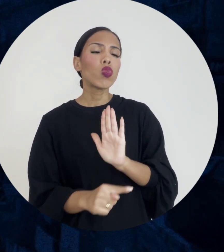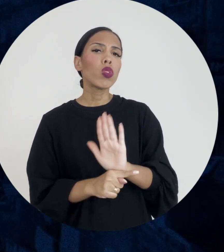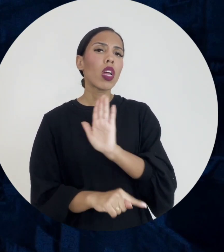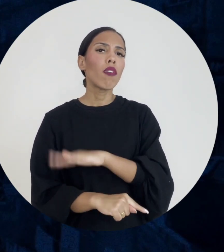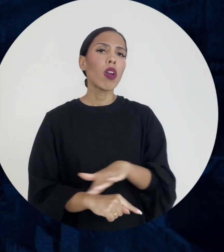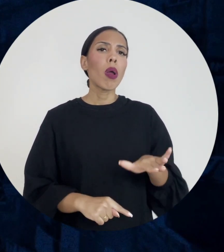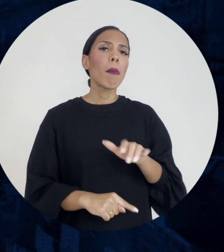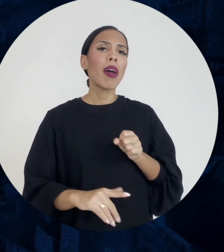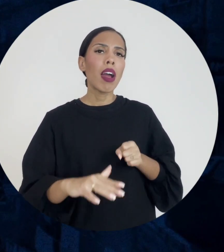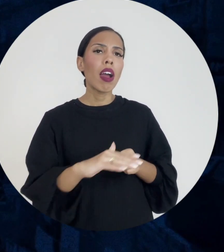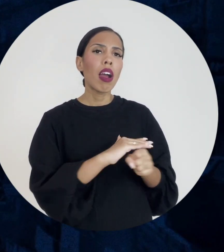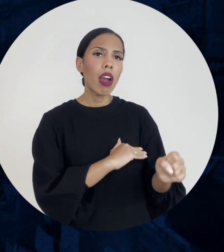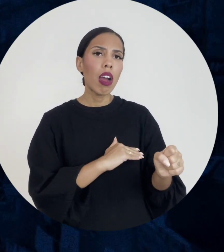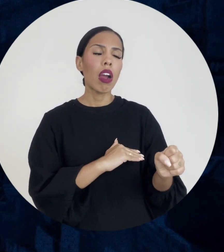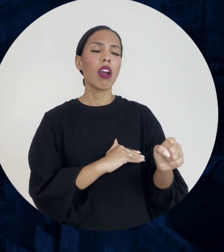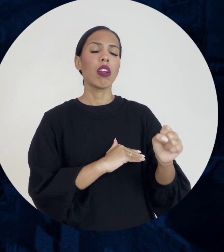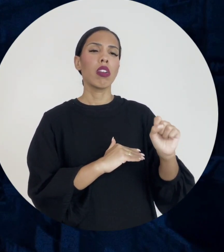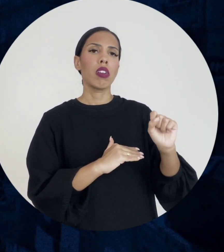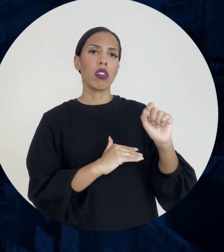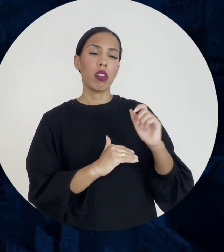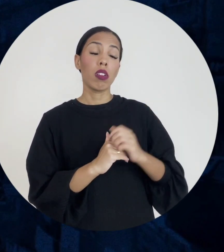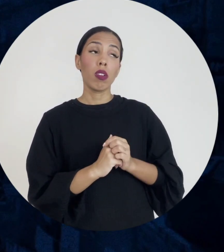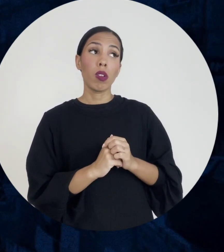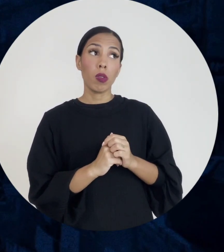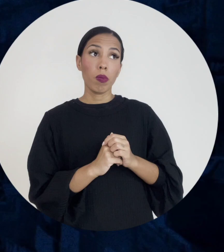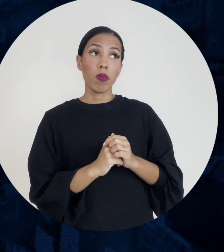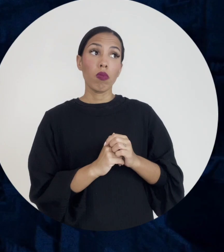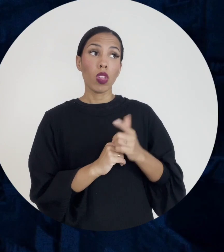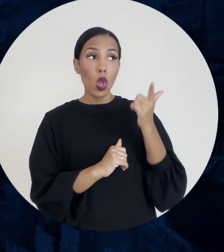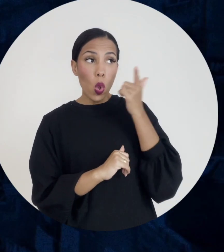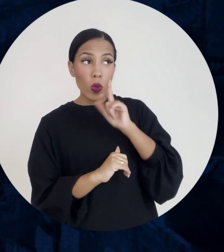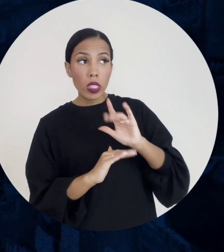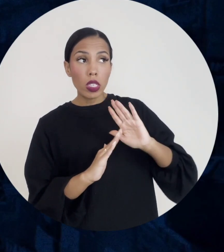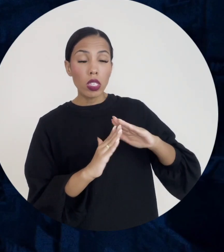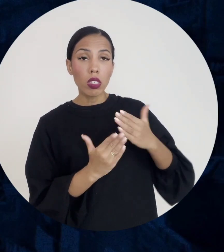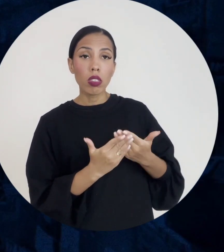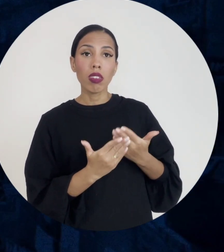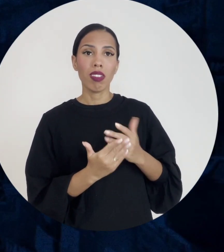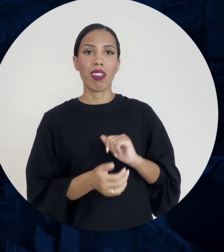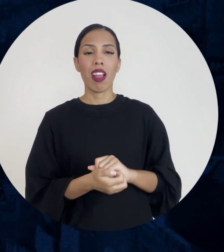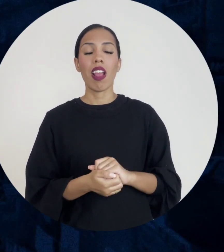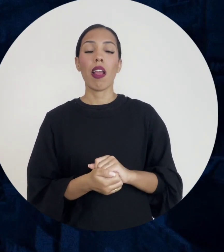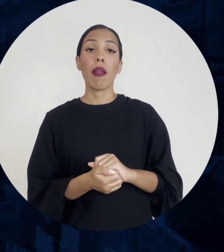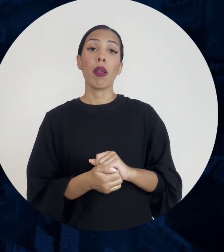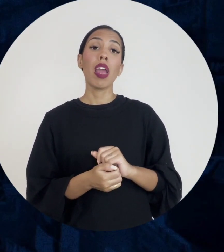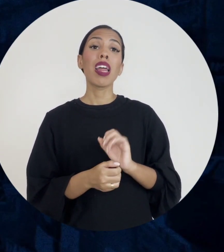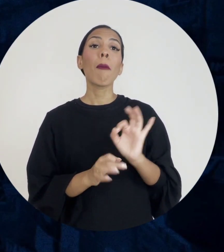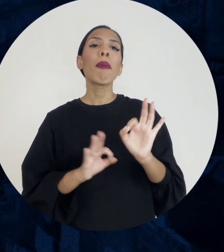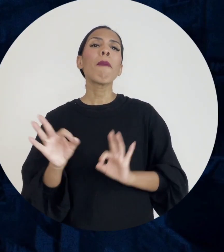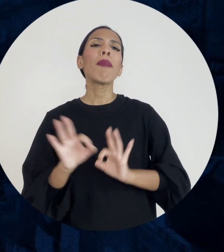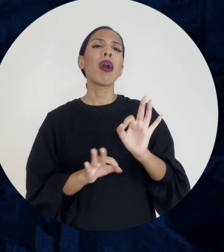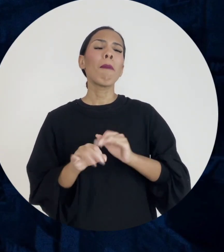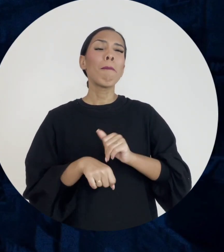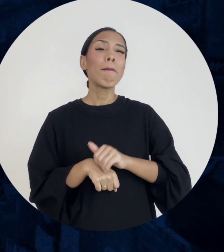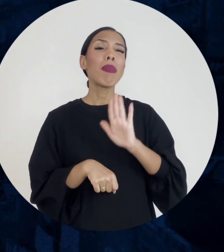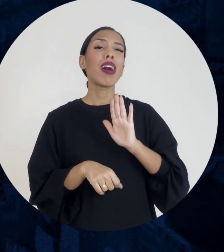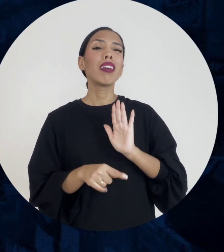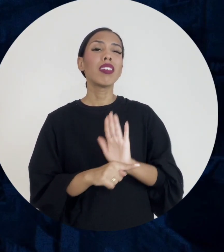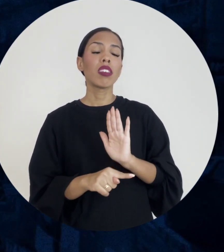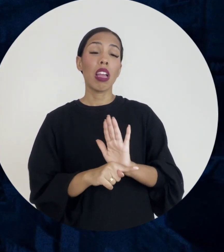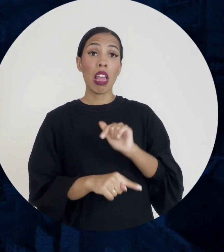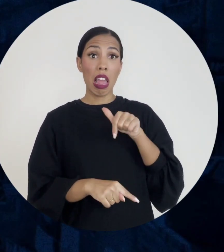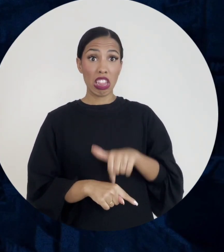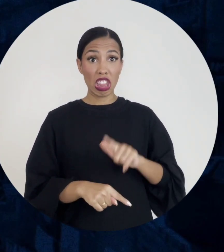na escola dita formal? Era um preparatório, né? Não é que a gente dissesse assim, a gente daqui, você